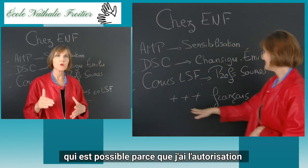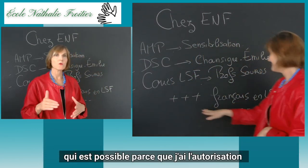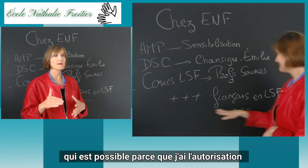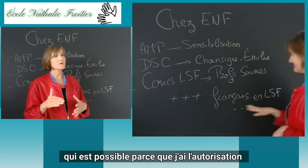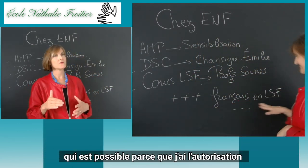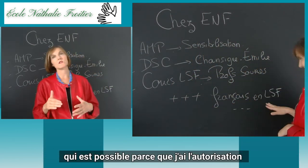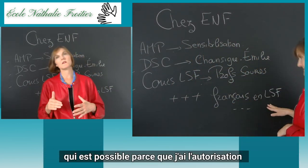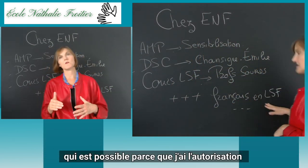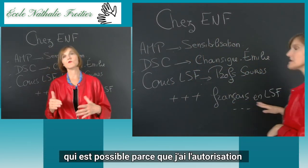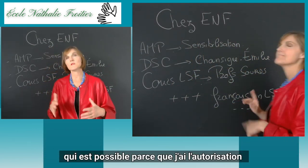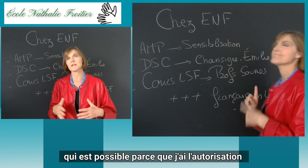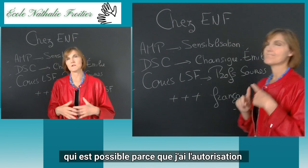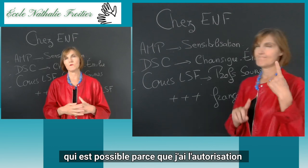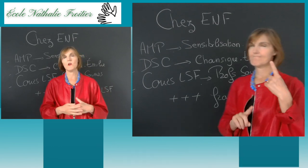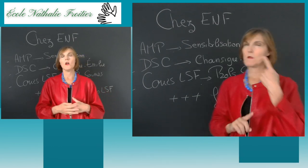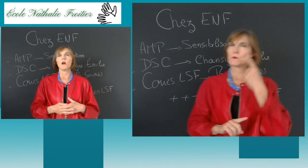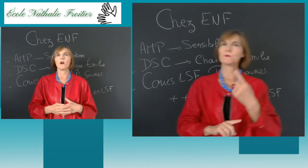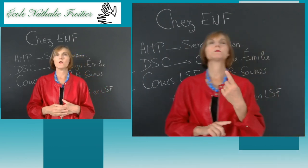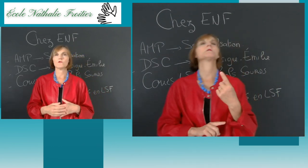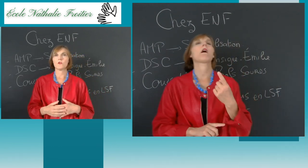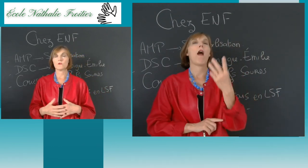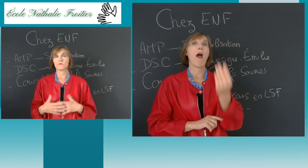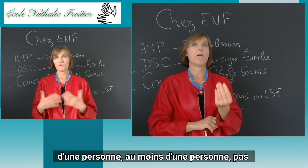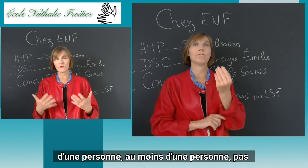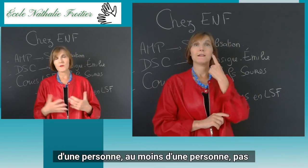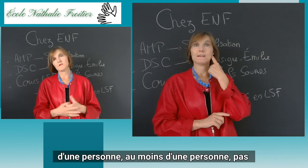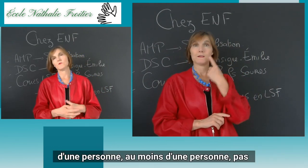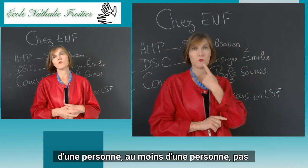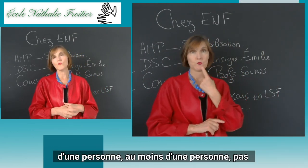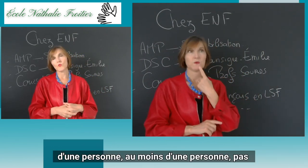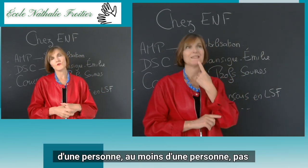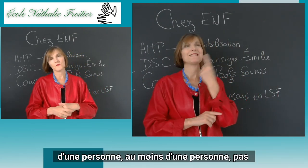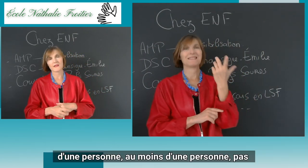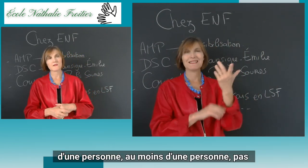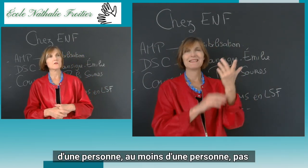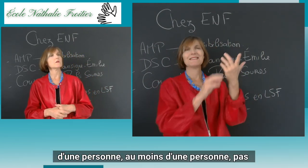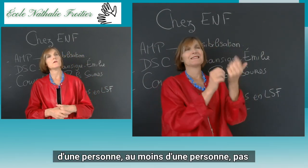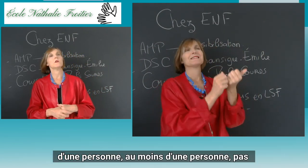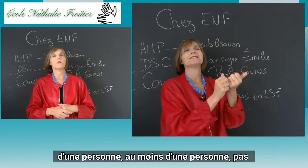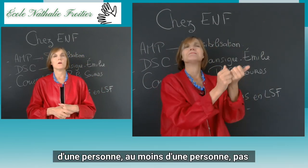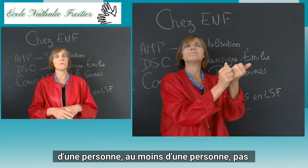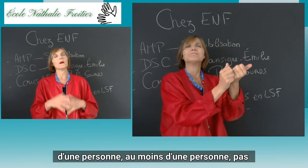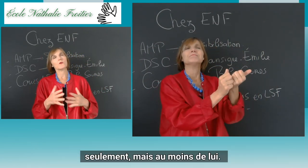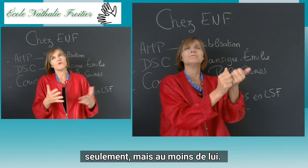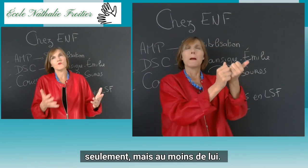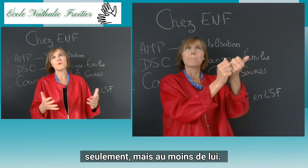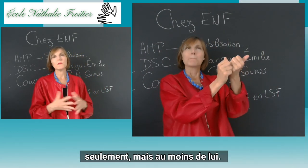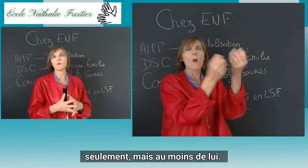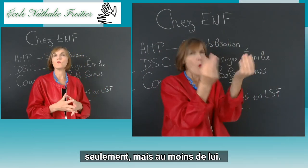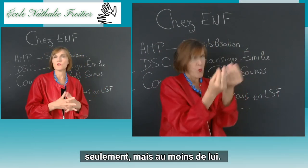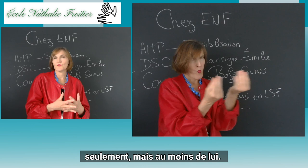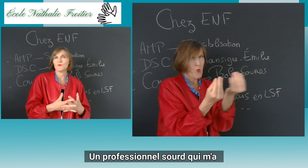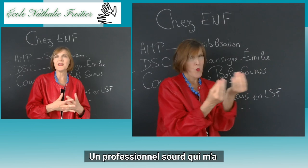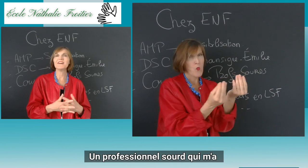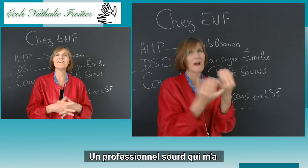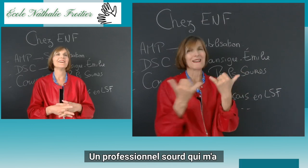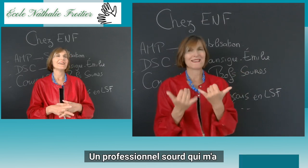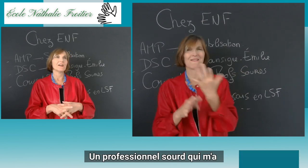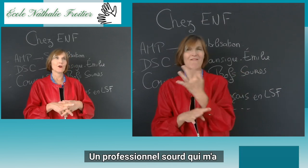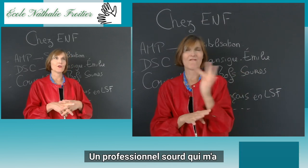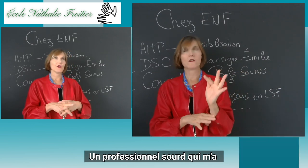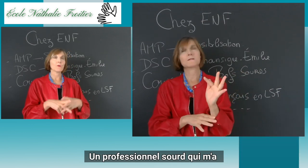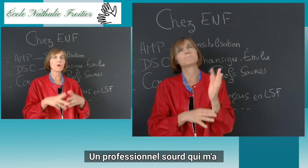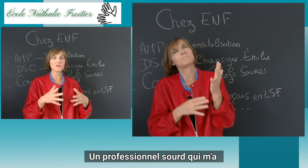est possible parce que j'ai l'autorisation d'une personne au moins d'une personne pas que de lui mais au moins de lui